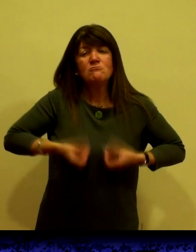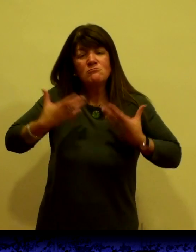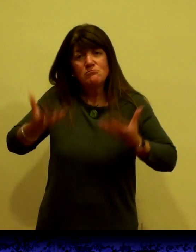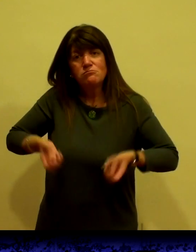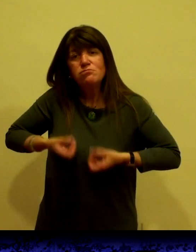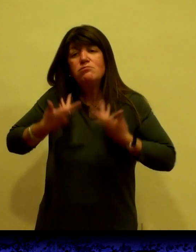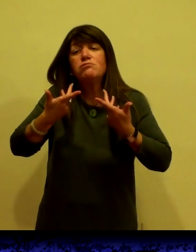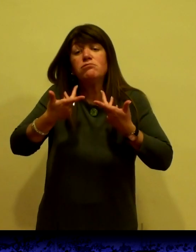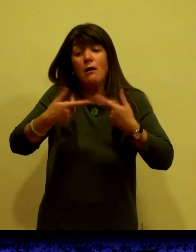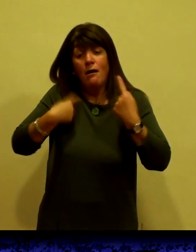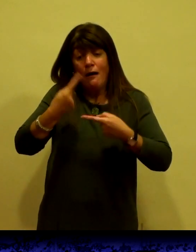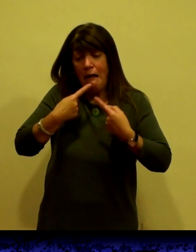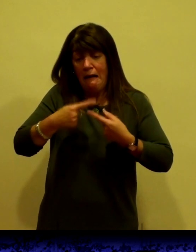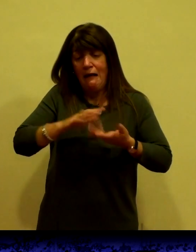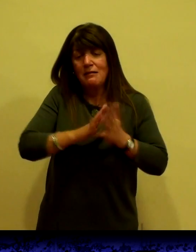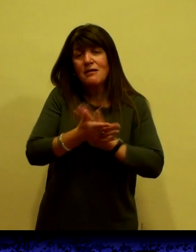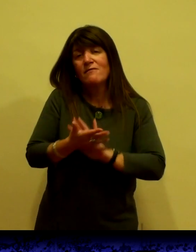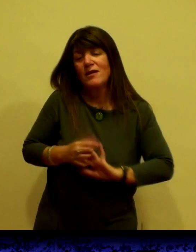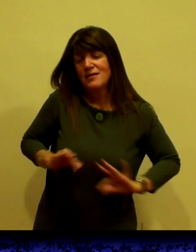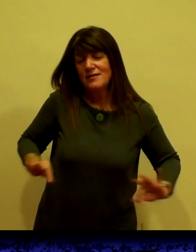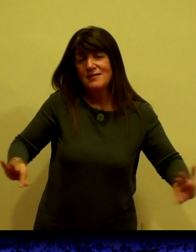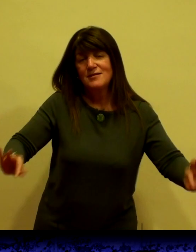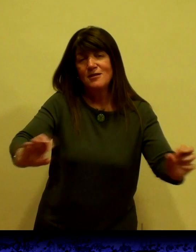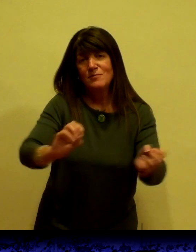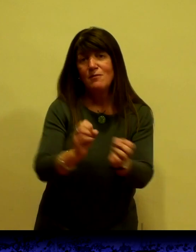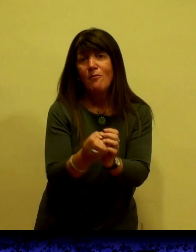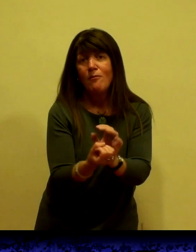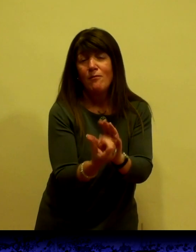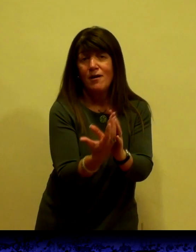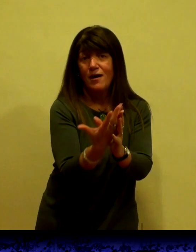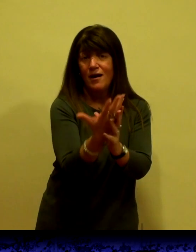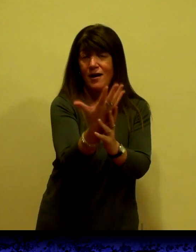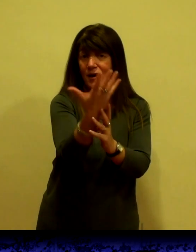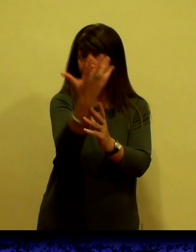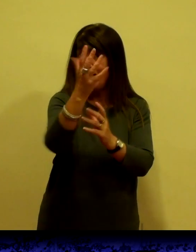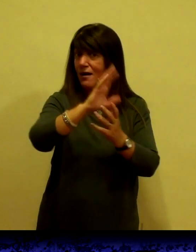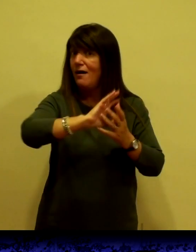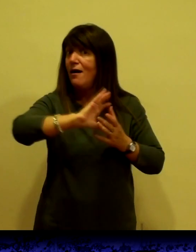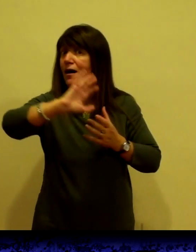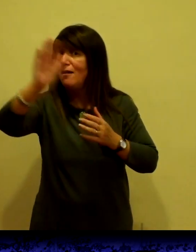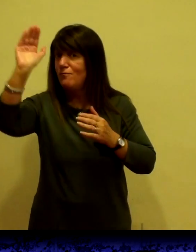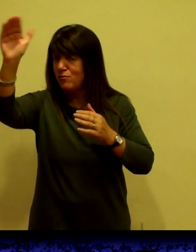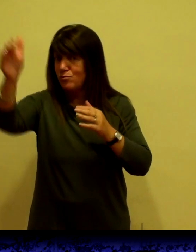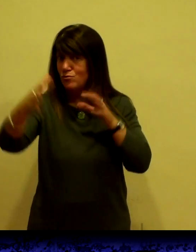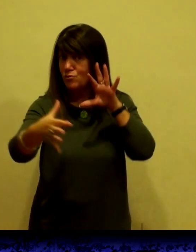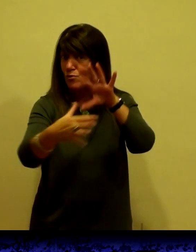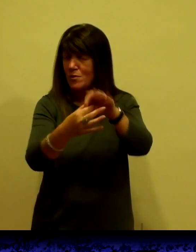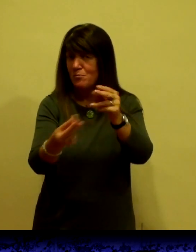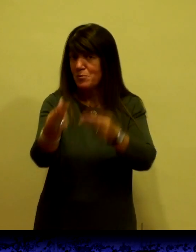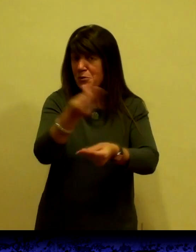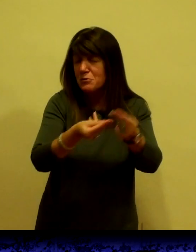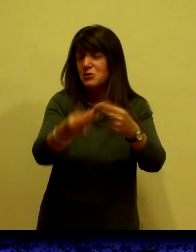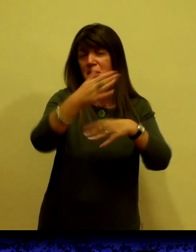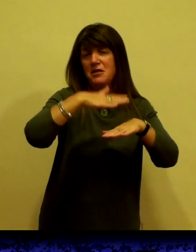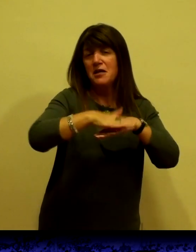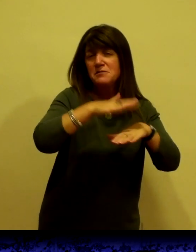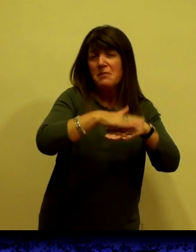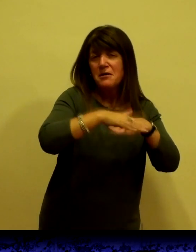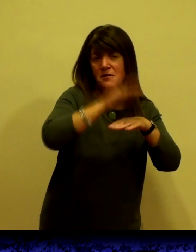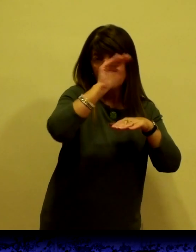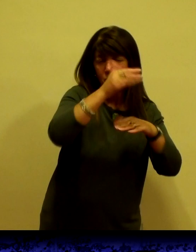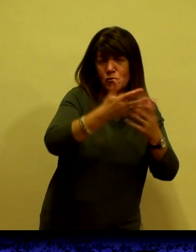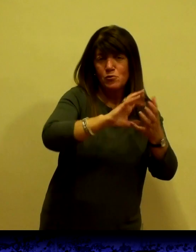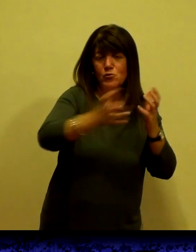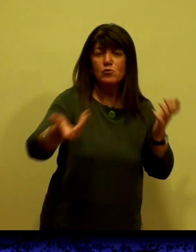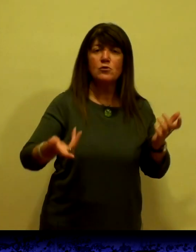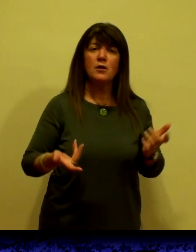qualche modo seminare qualcosa che magari possa dar vita ad altre progettualità, certo, ad altre esperienze. Quindi aperta a tutti? Il